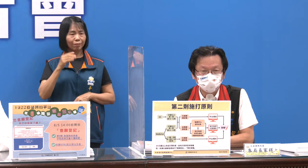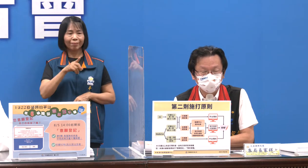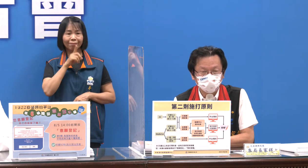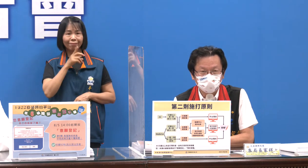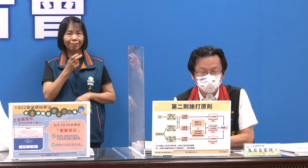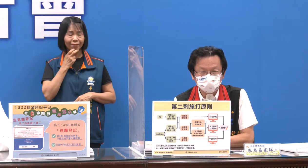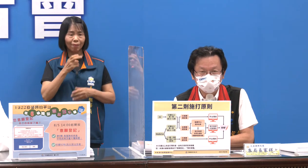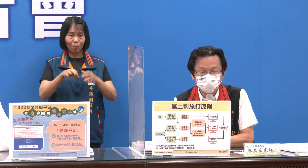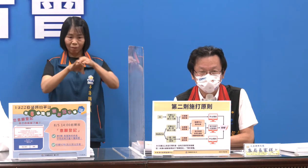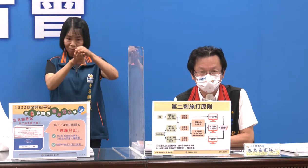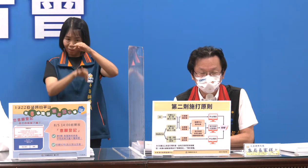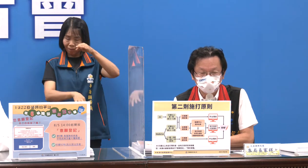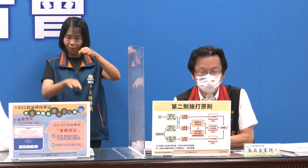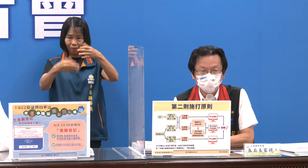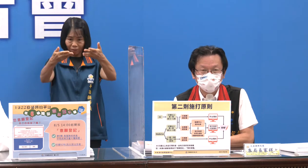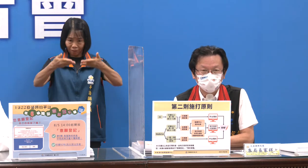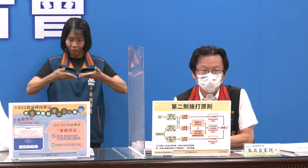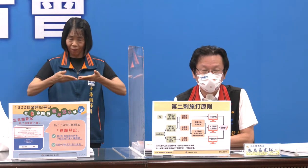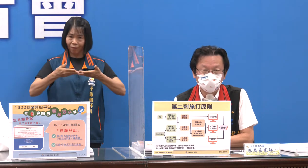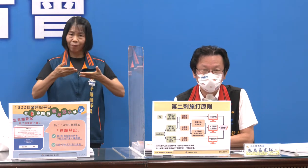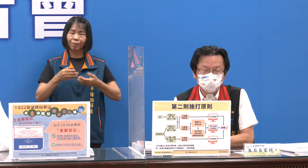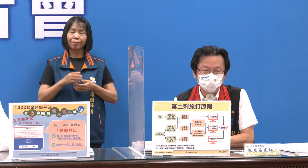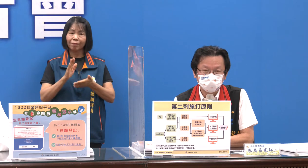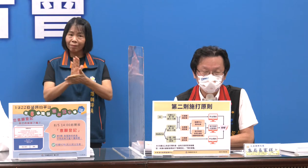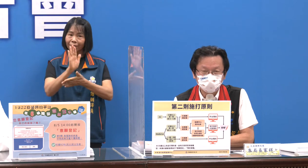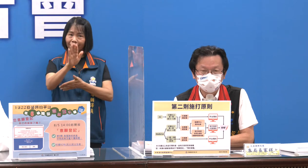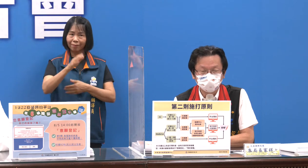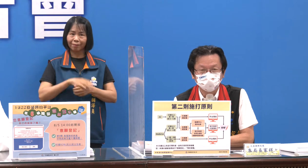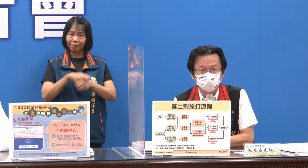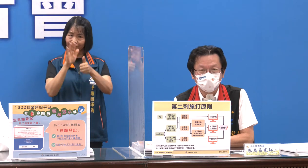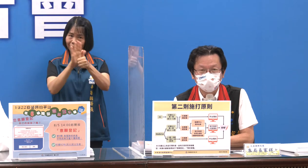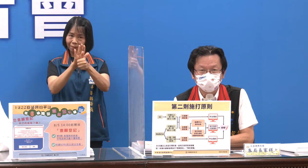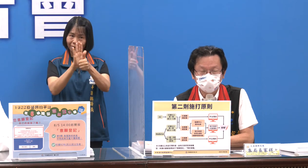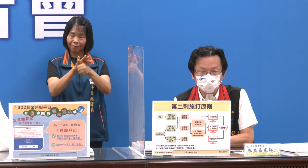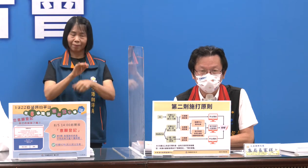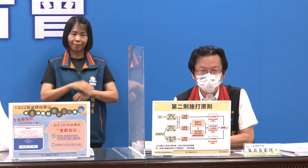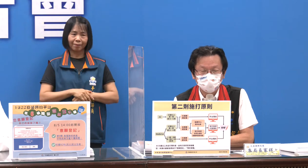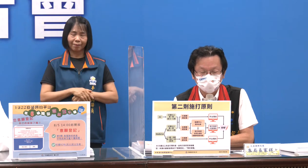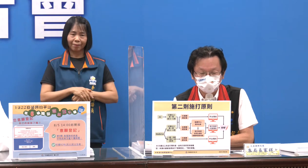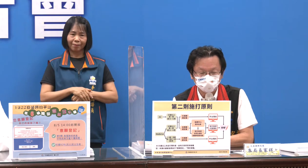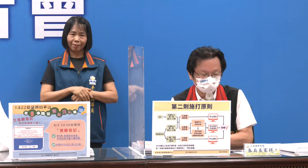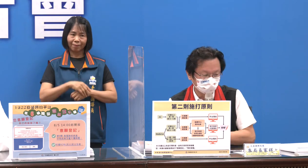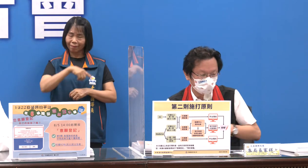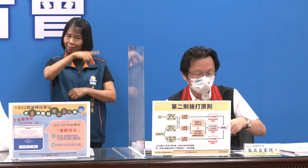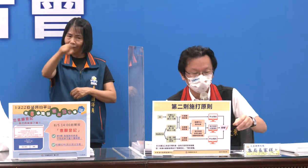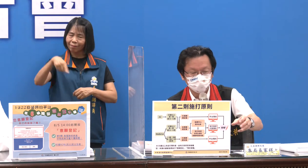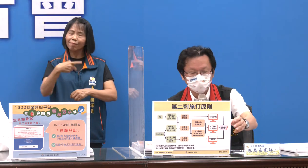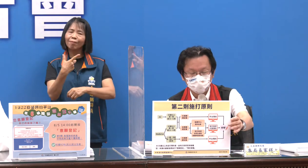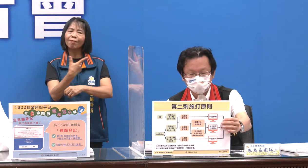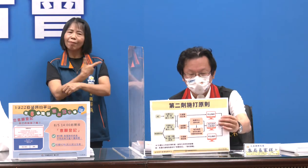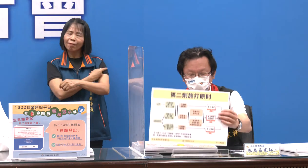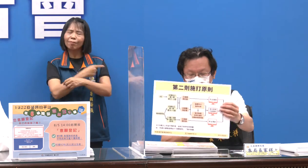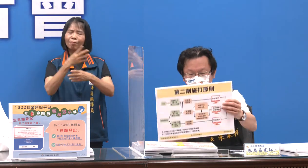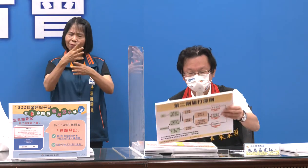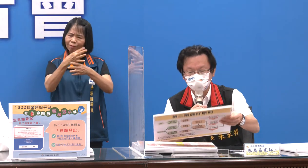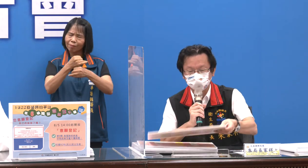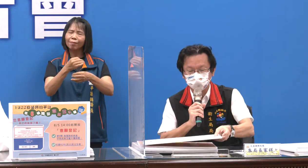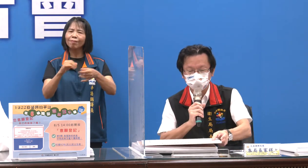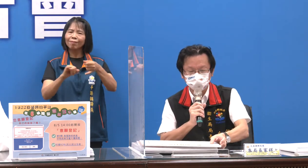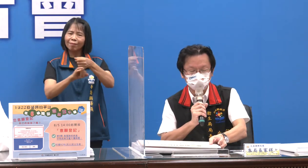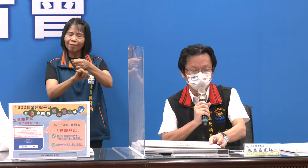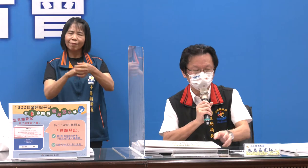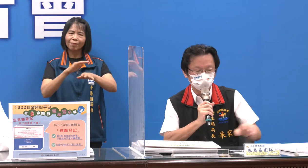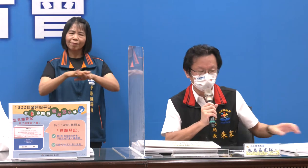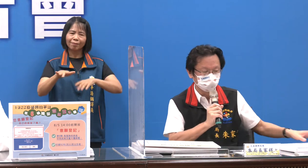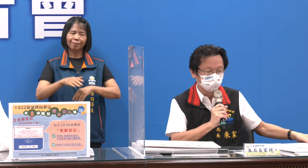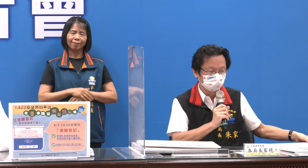进到我们的花莲县政府之后，我们会协助来让各位来做施打那因此呢，我们